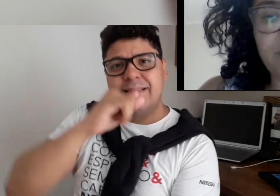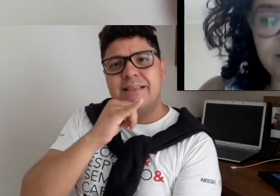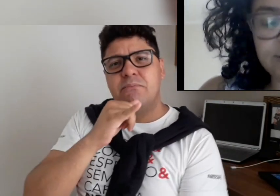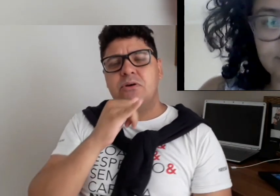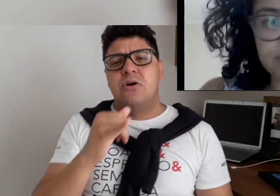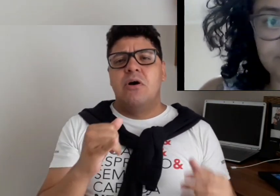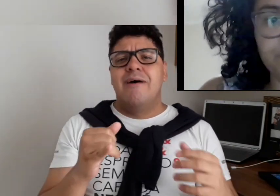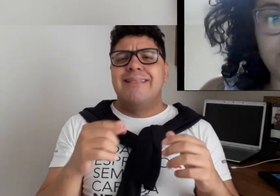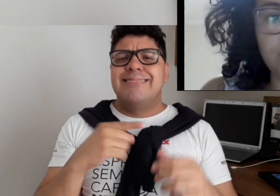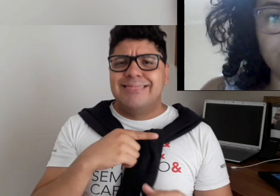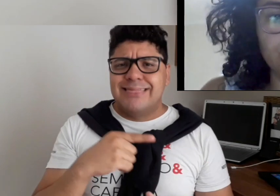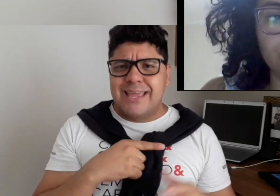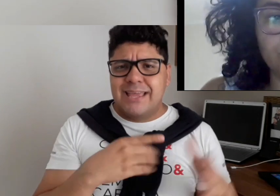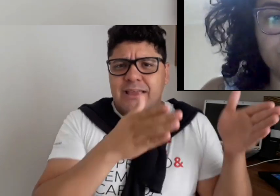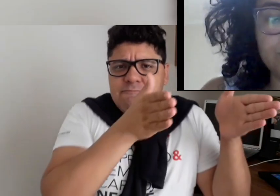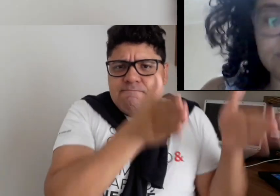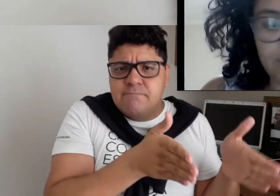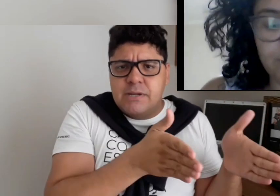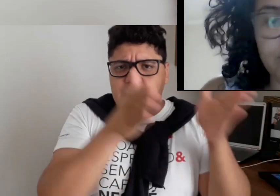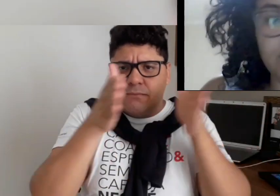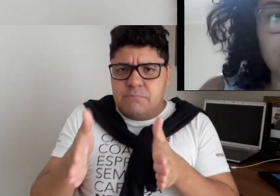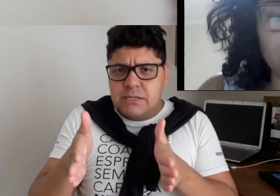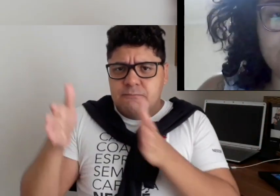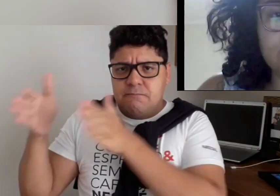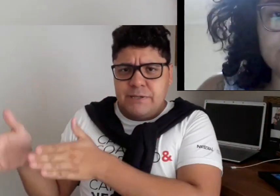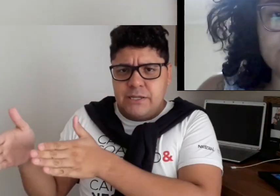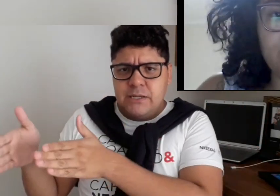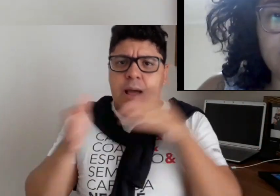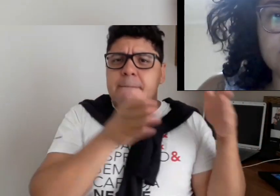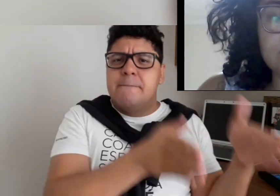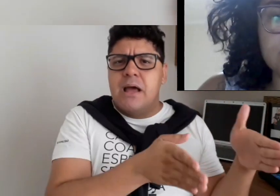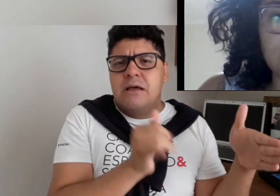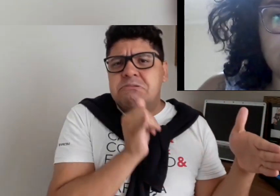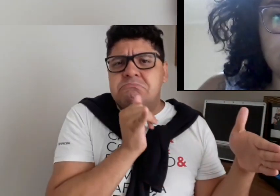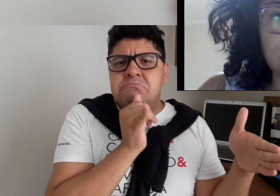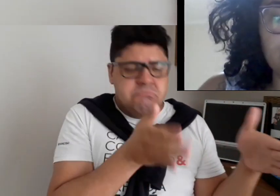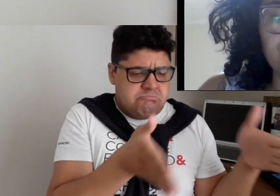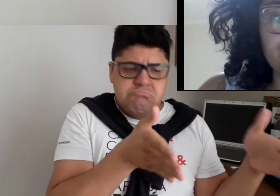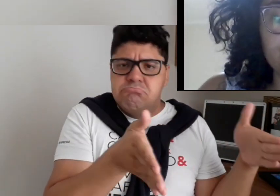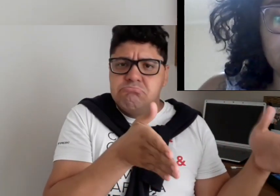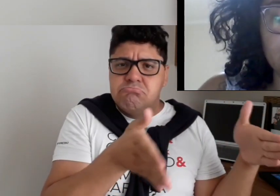as fases, né, do sistema. Quais são as fases